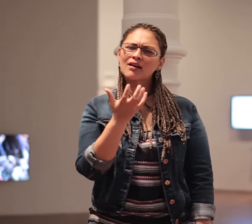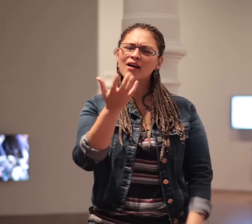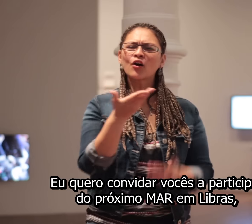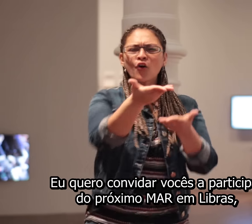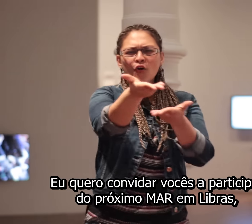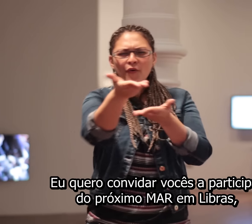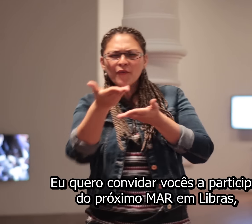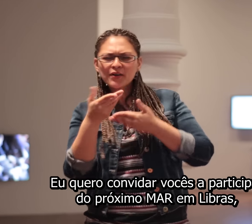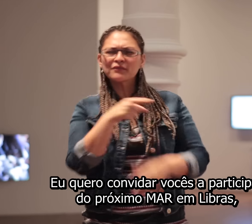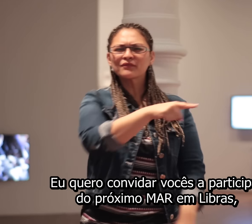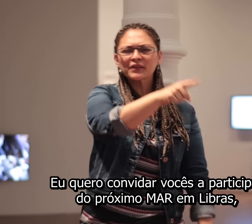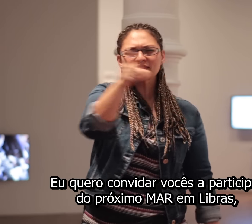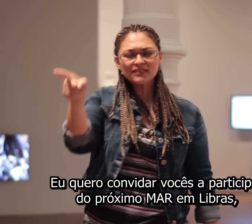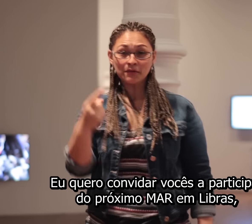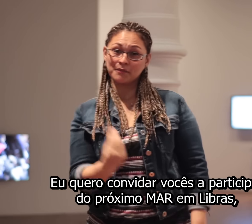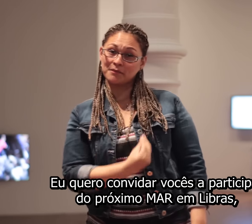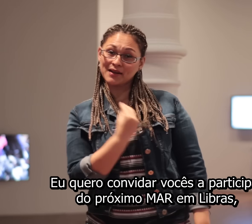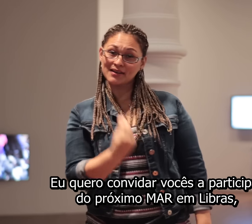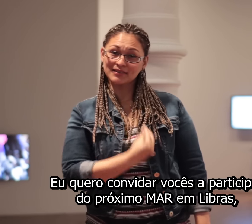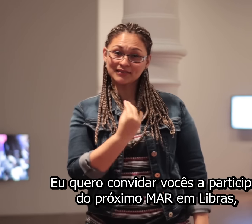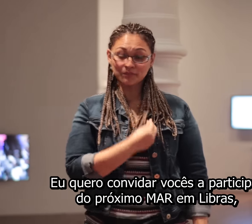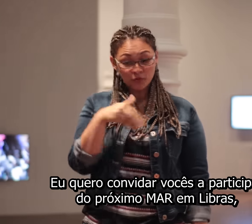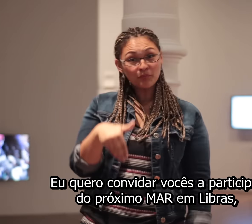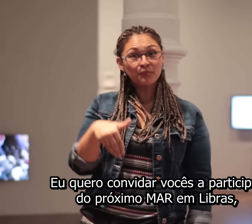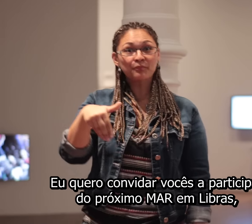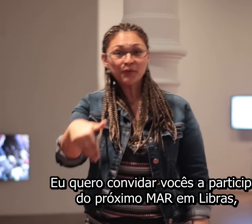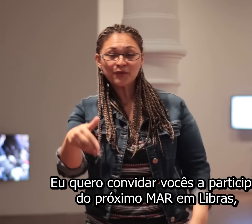Eu quero convidar vocês a participar do próximo Mar em Libras,